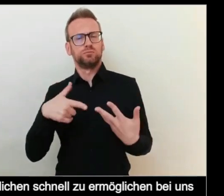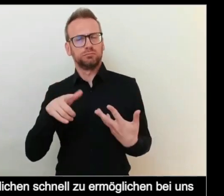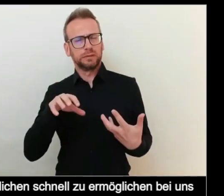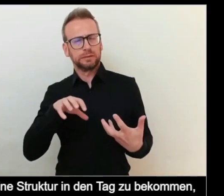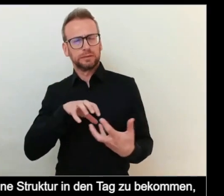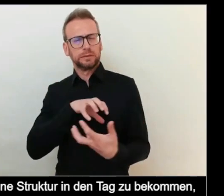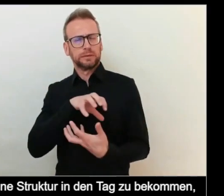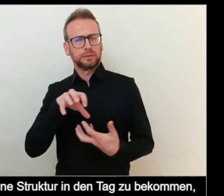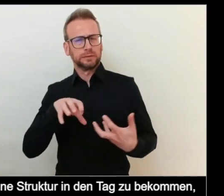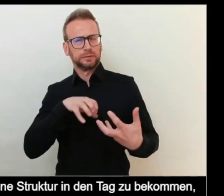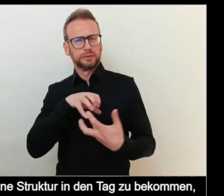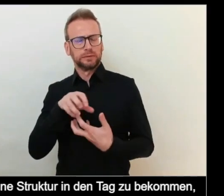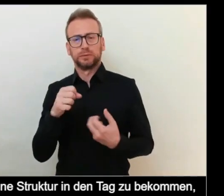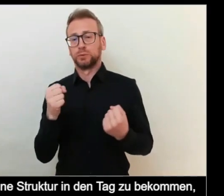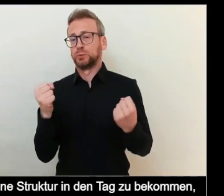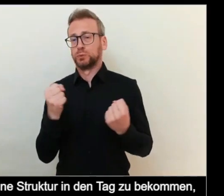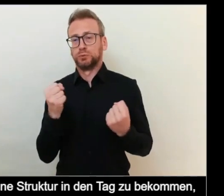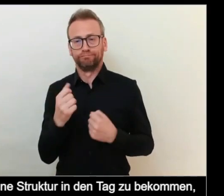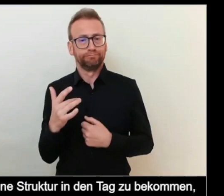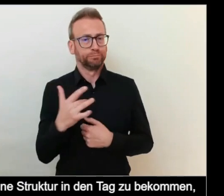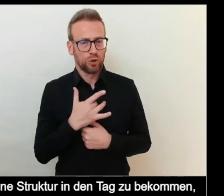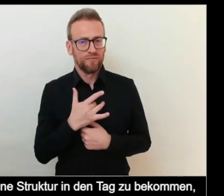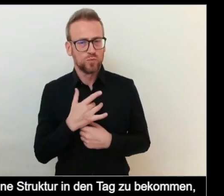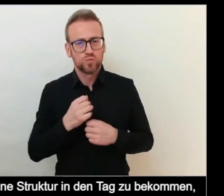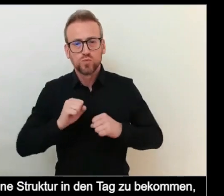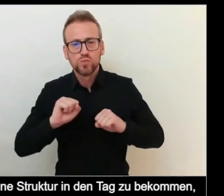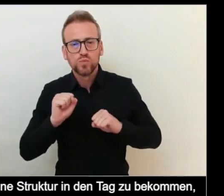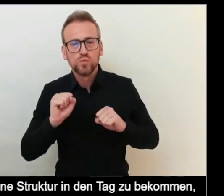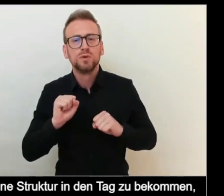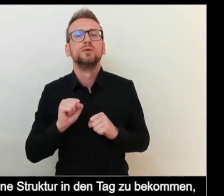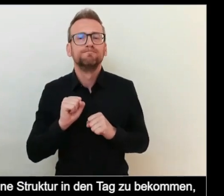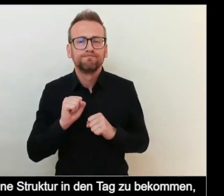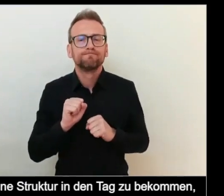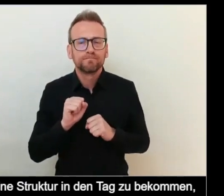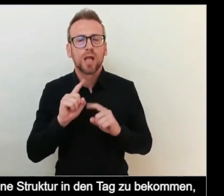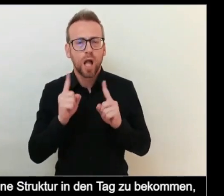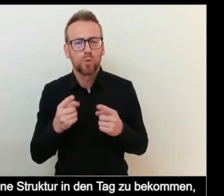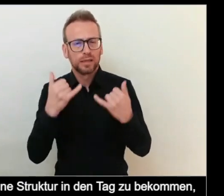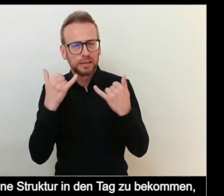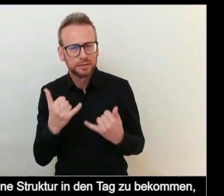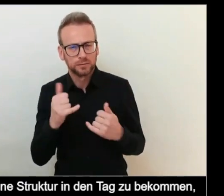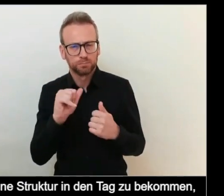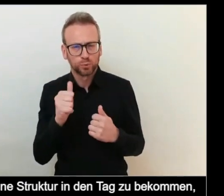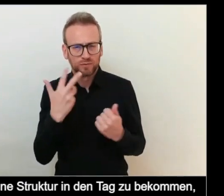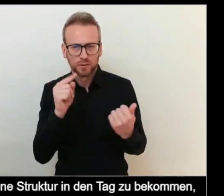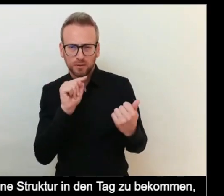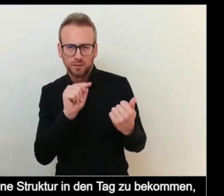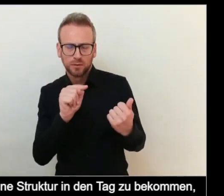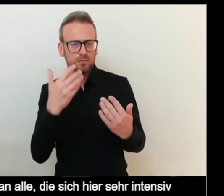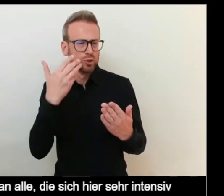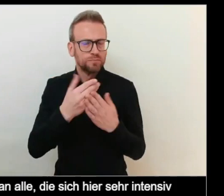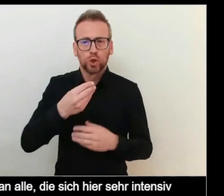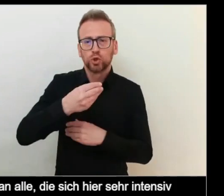und Kultur. Es war mir ein großes Anliegen, dass wir dieses Thema auch jetzt nochmal zum Thema einer Kabinettsbehandlung machen,